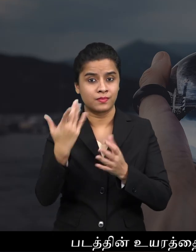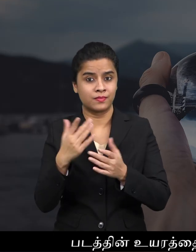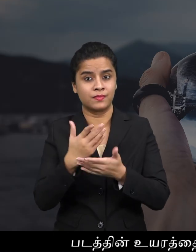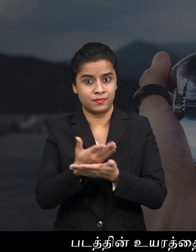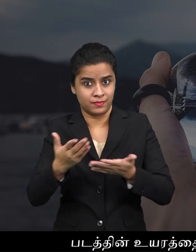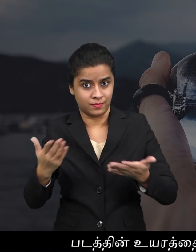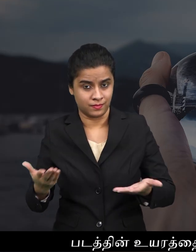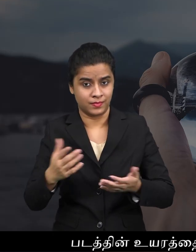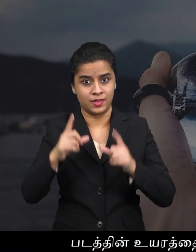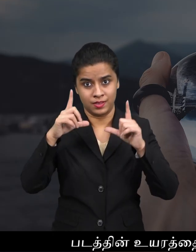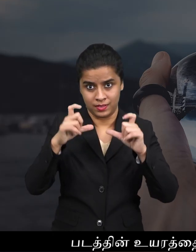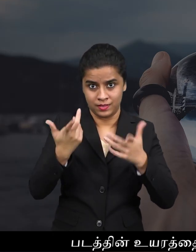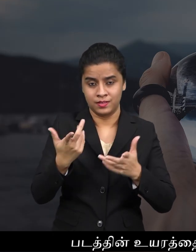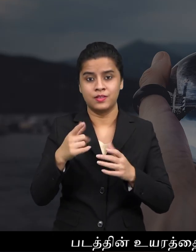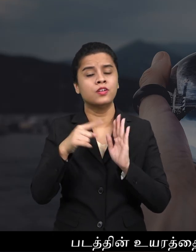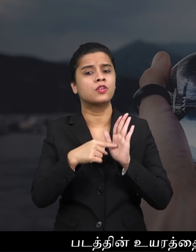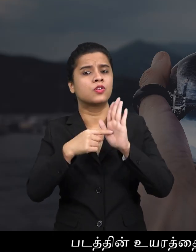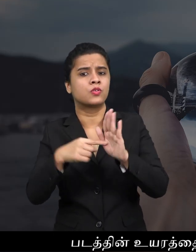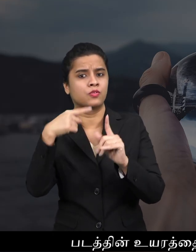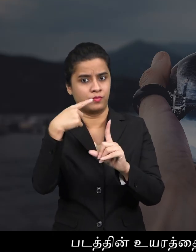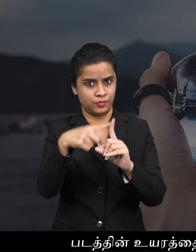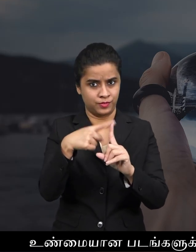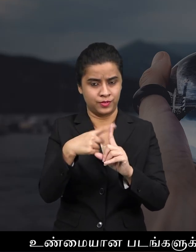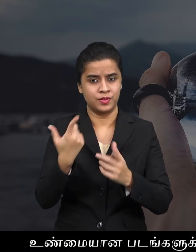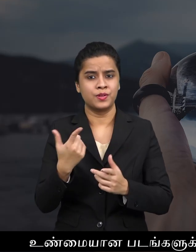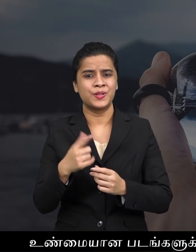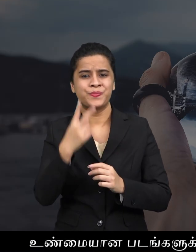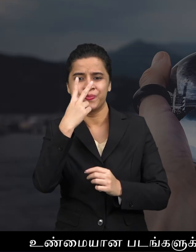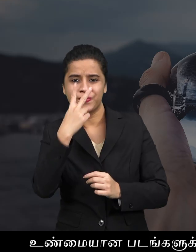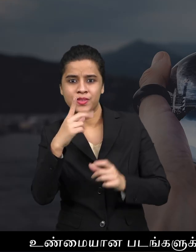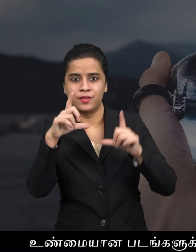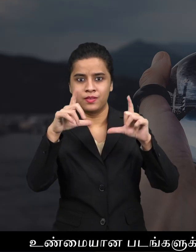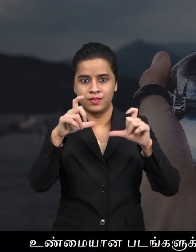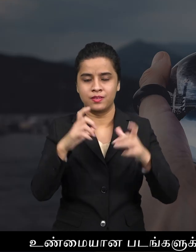படத்தின் உயரத்தை மெய்நிகர் படங்களுக்கு நேர்மறையாகவும்